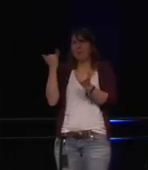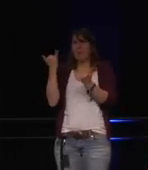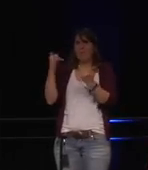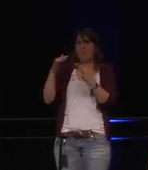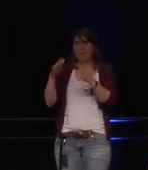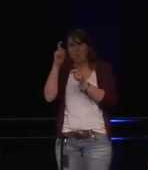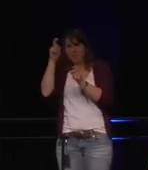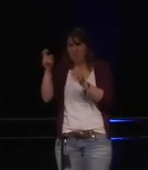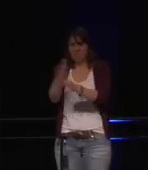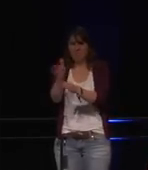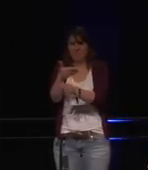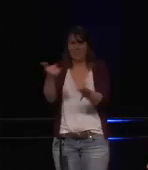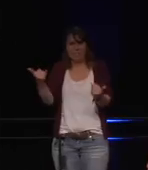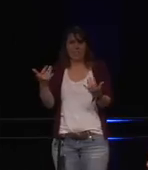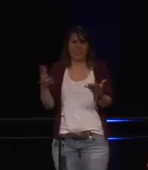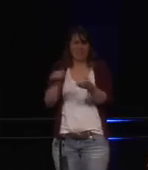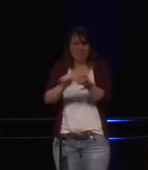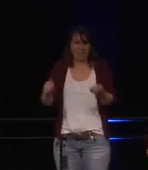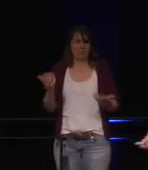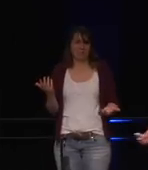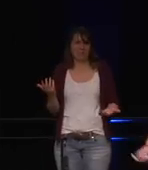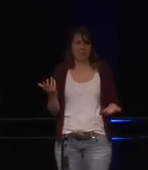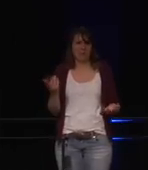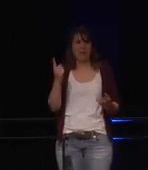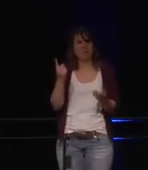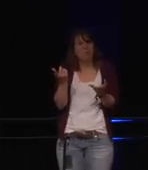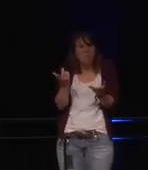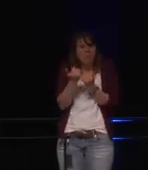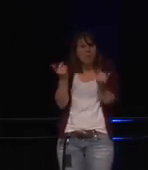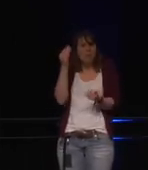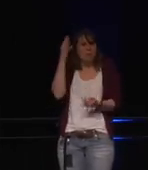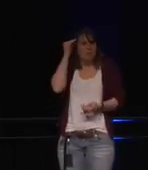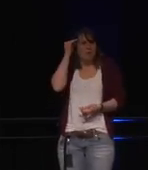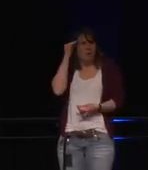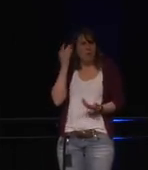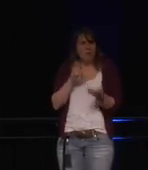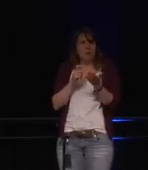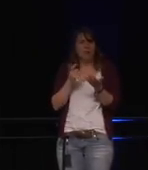que tuvieron una solución muy complicada para volver a activar la red.